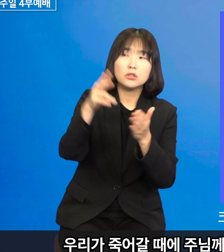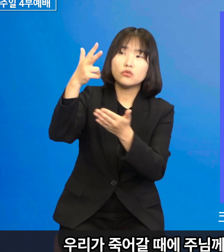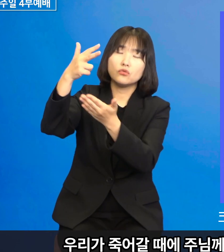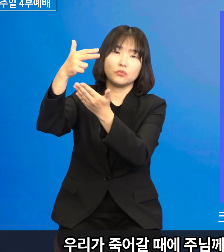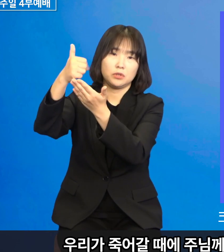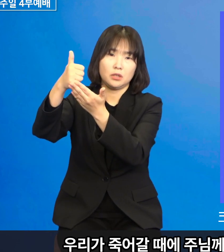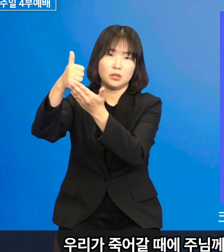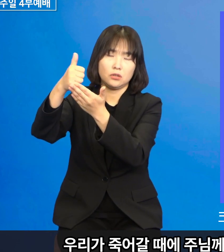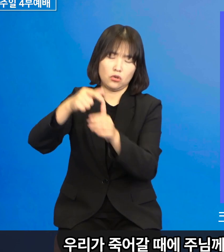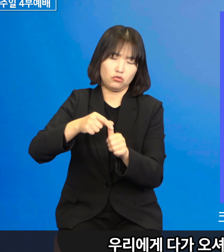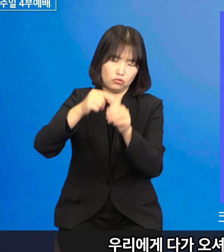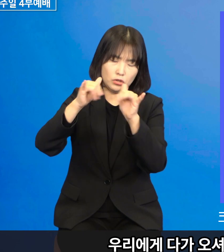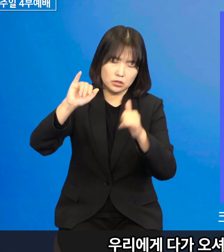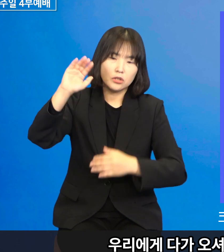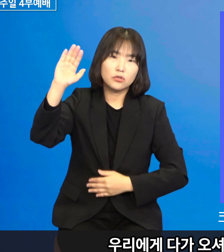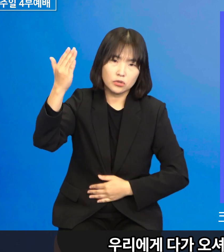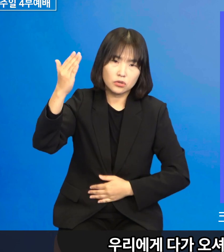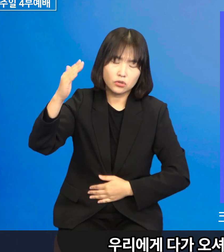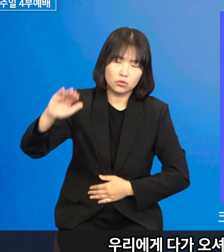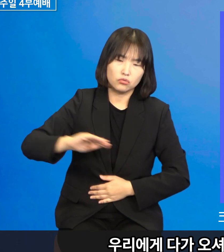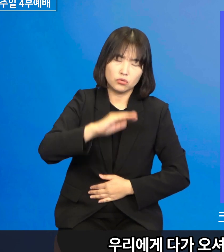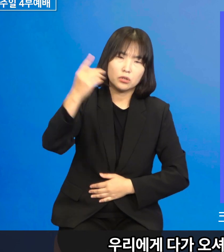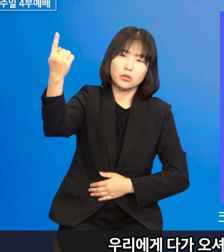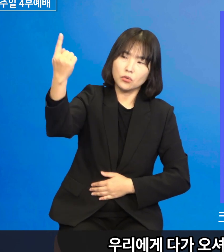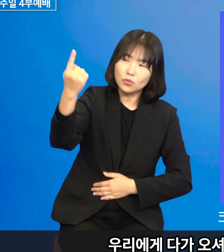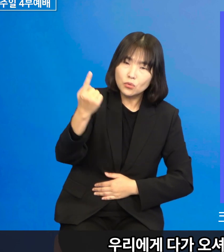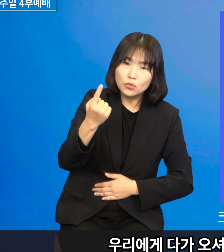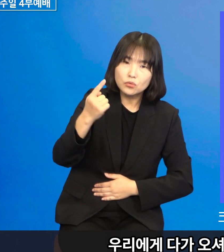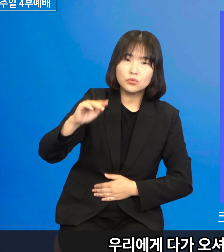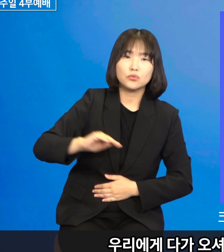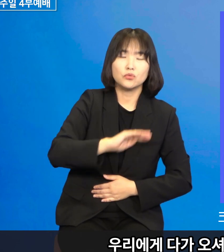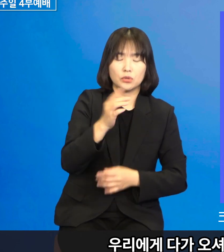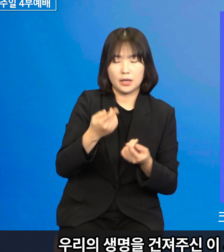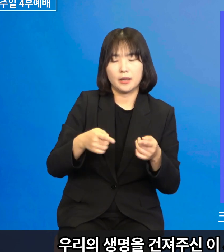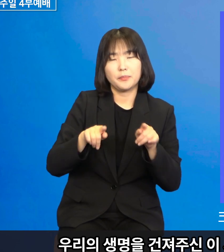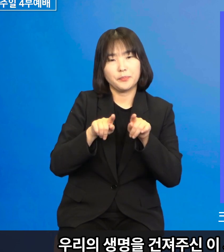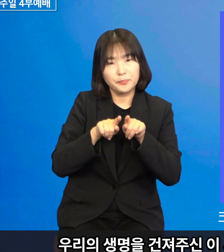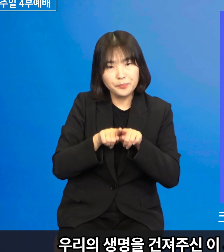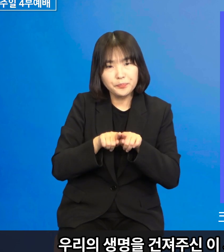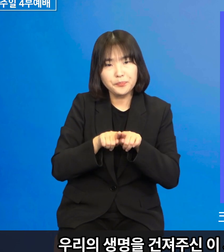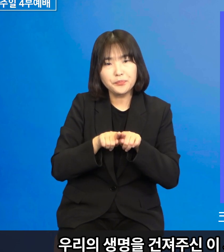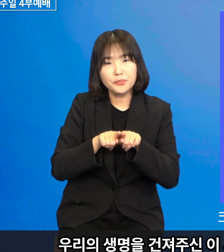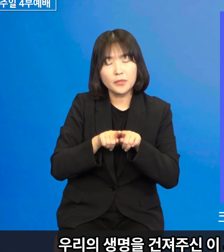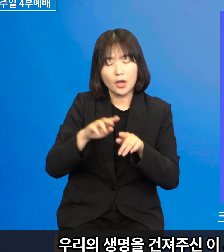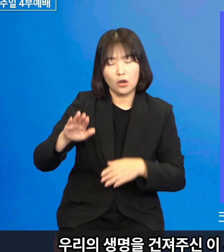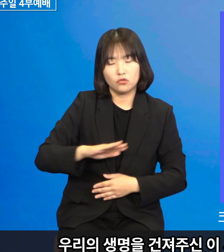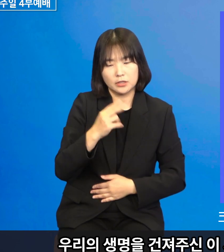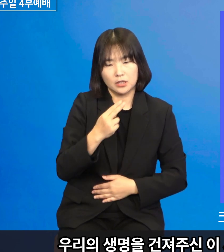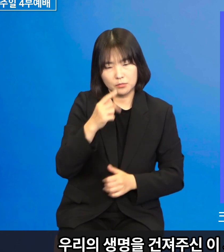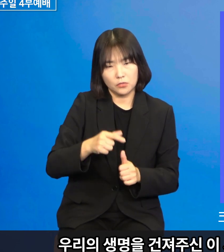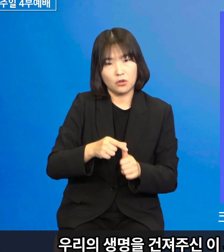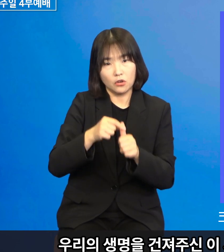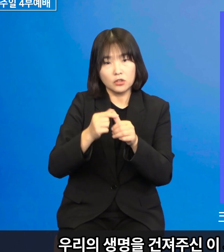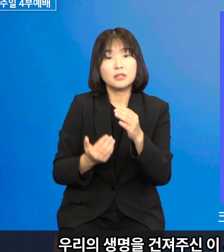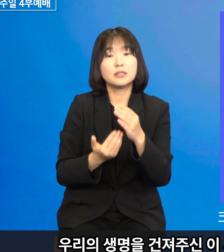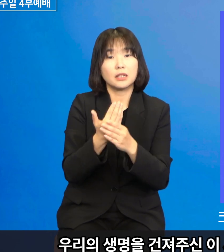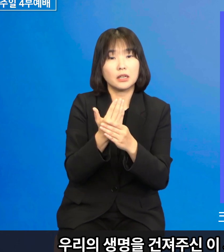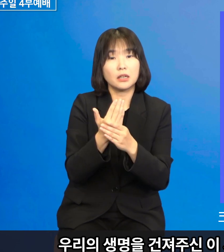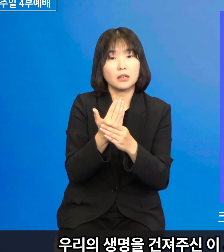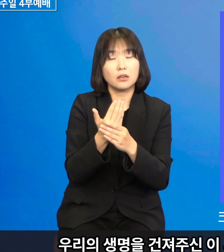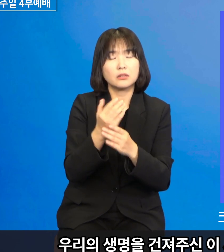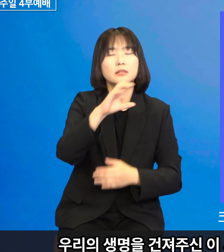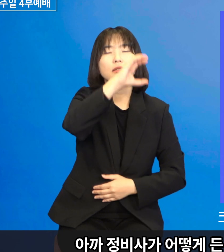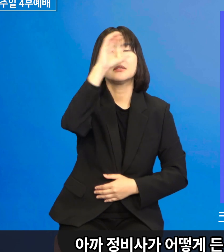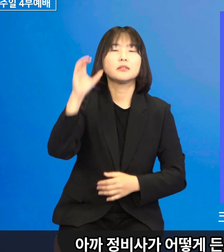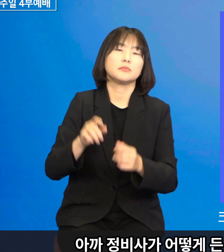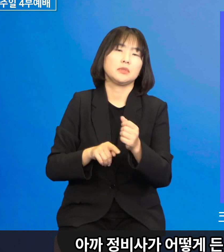마치 구원자가 되어주셔서 우리에게 다가오셔서 우리와 함께 가시고 우리의 생명을 건져주신 이 사건이 크리스마스의